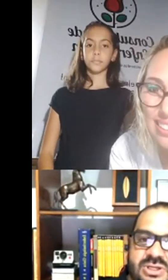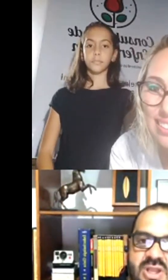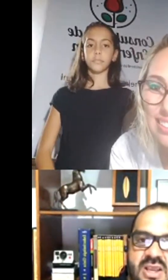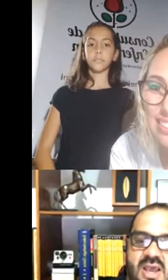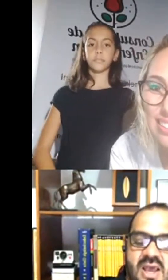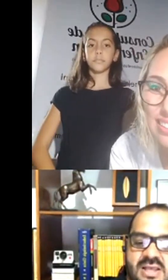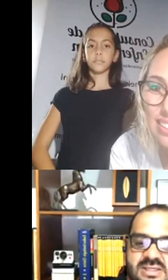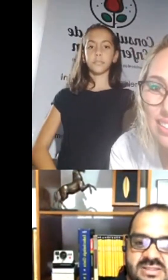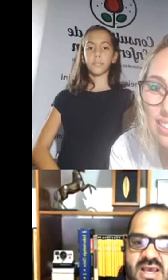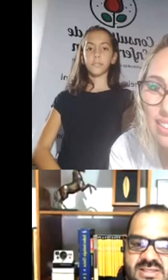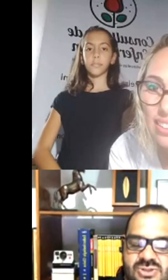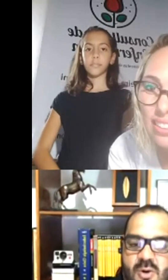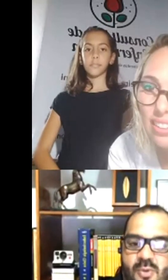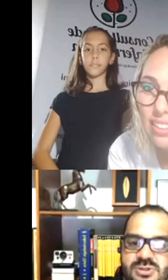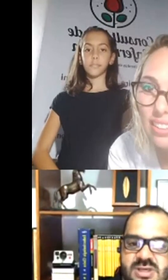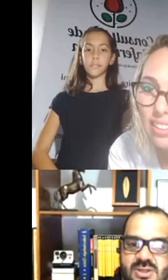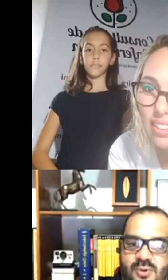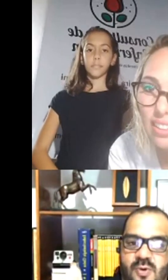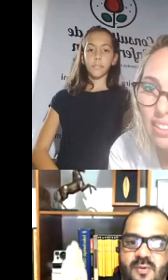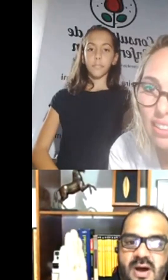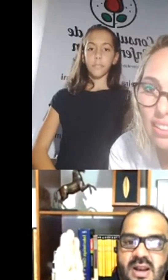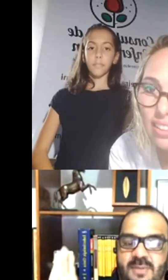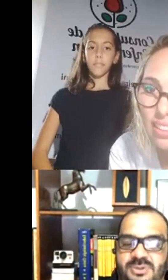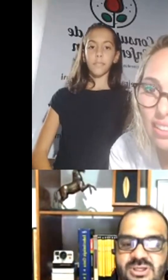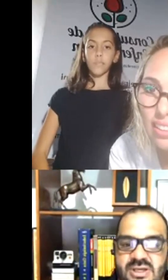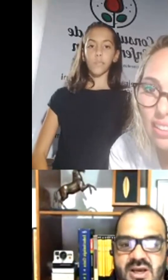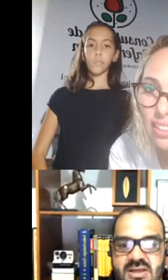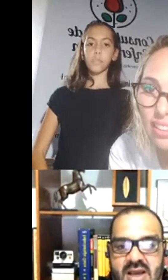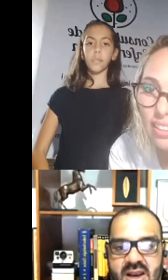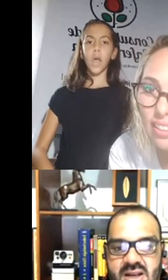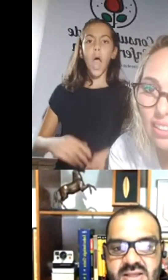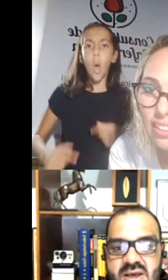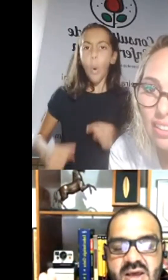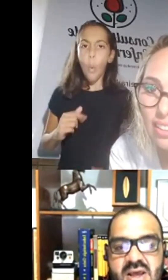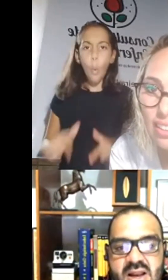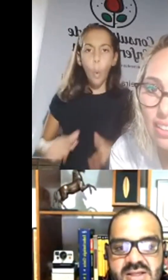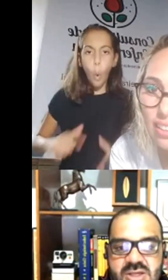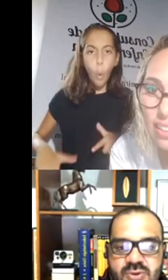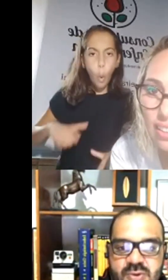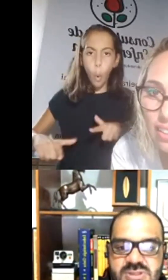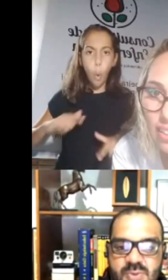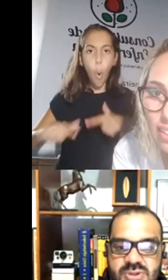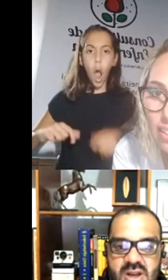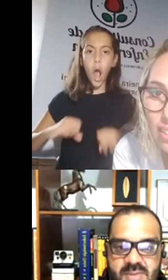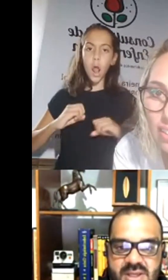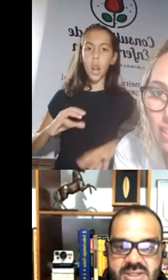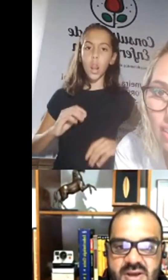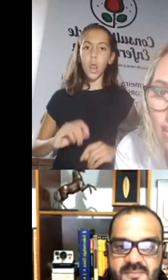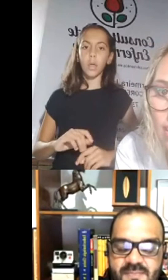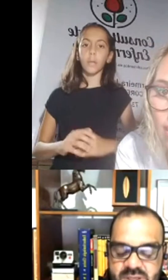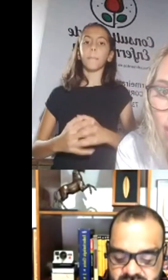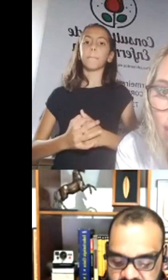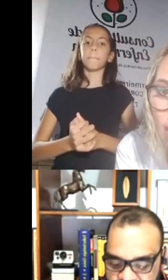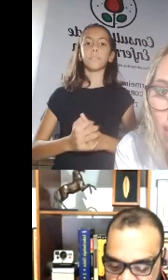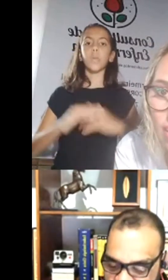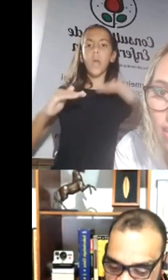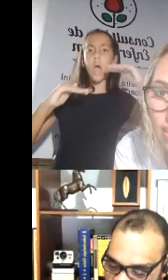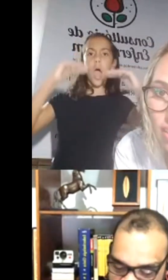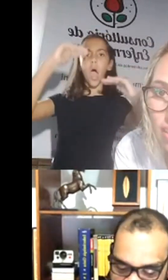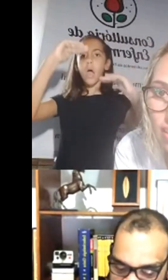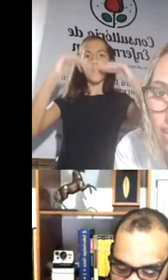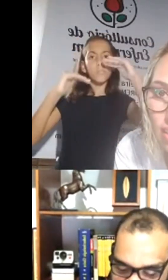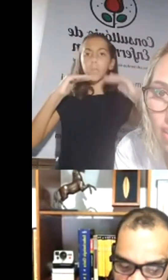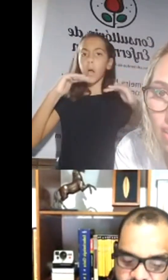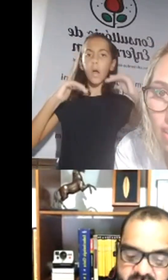Sim, a gente tem esses hormônios que atuam, a leptina e a grelina, eles atuam simultaneamente, né? Isso aí